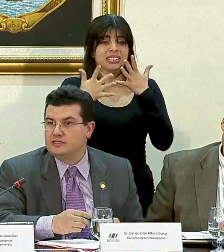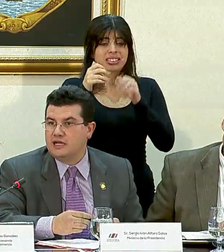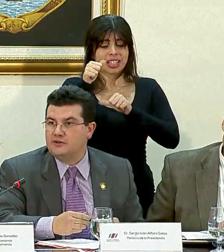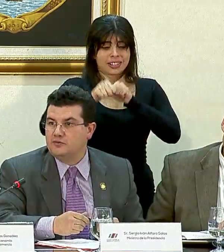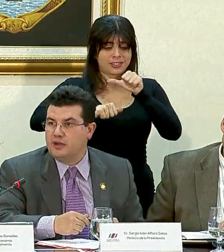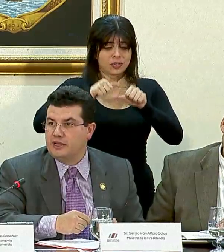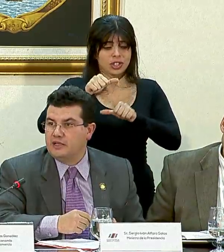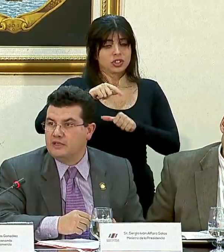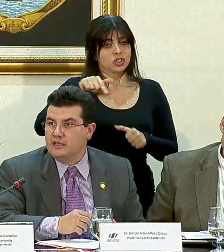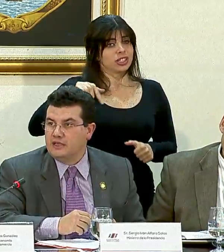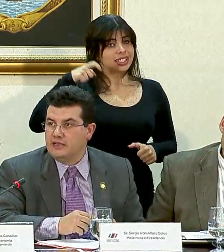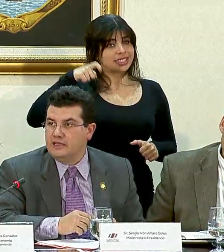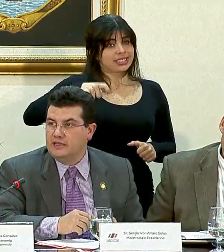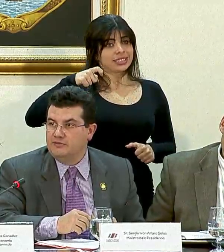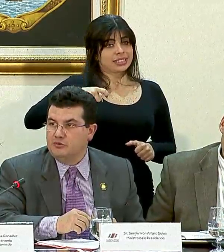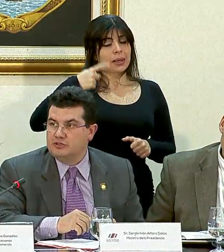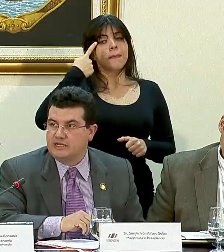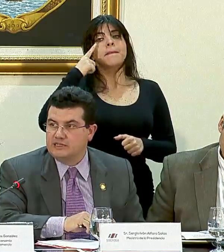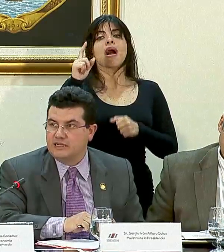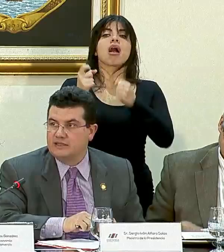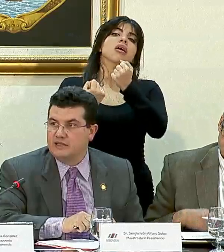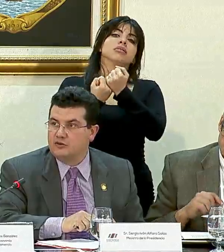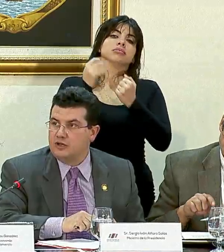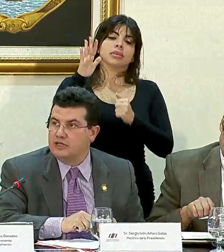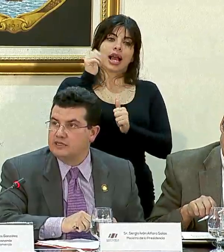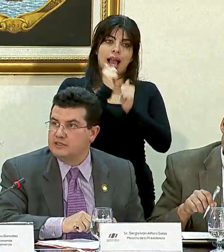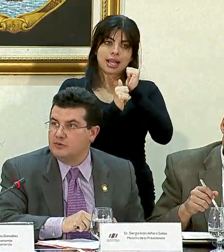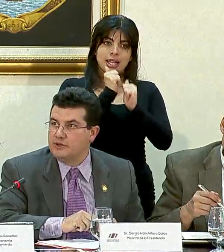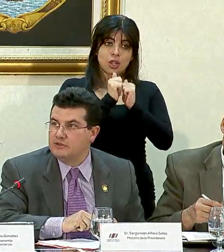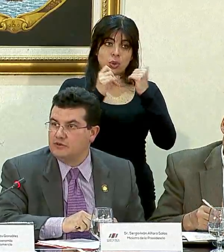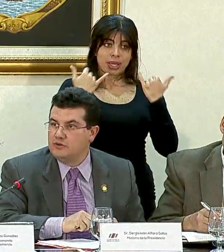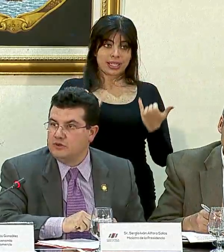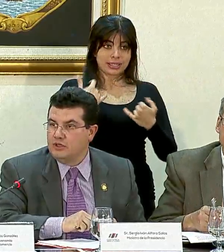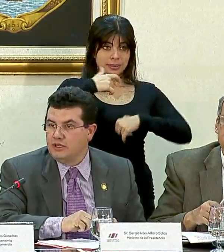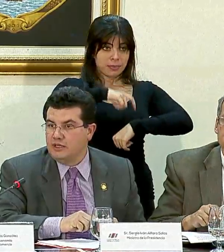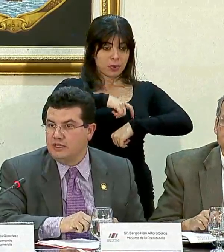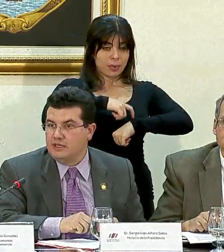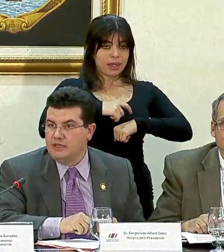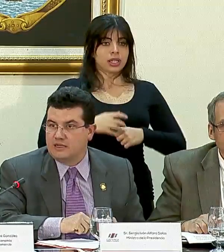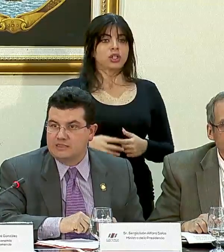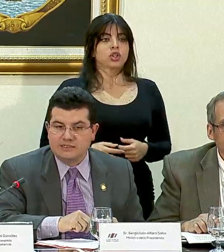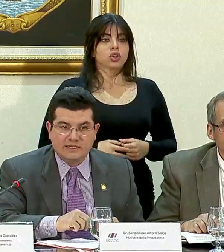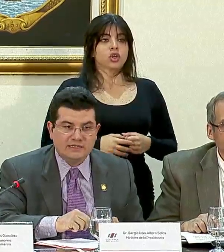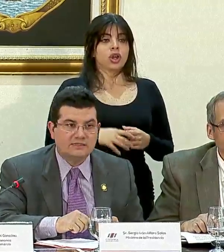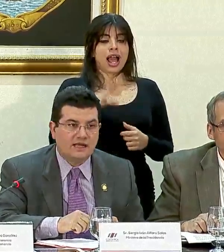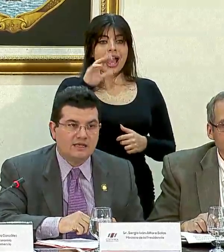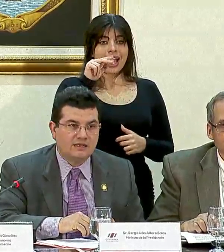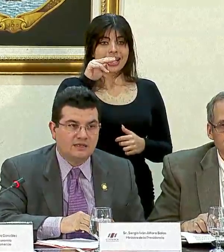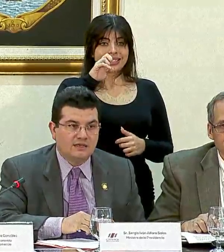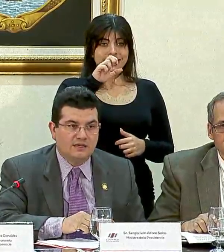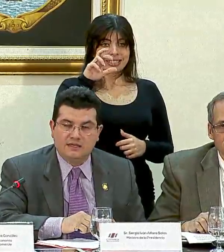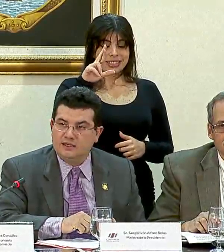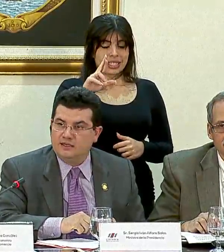esfuerzo necesario para impulsar esta candidatura y en este momento el canciller